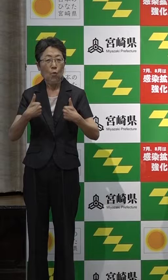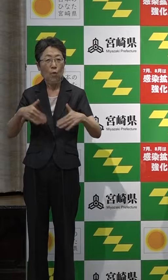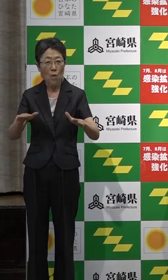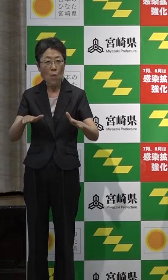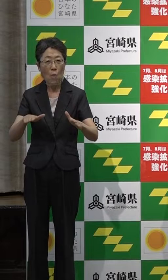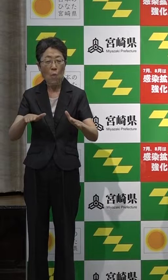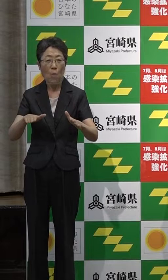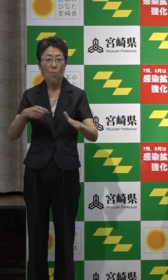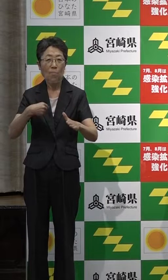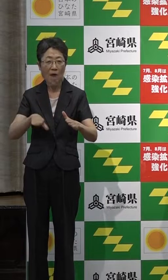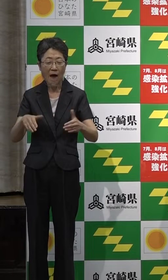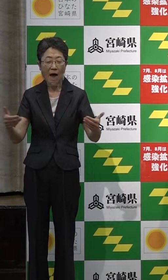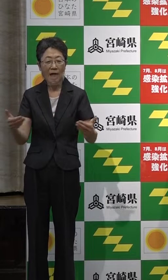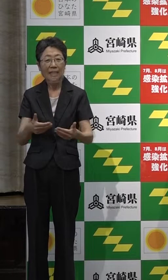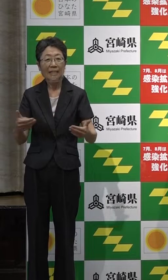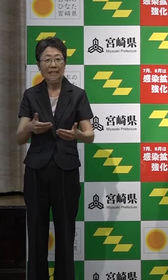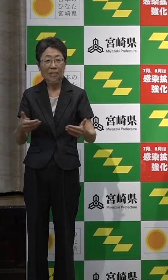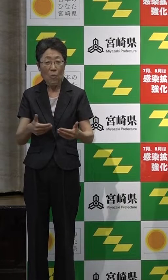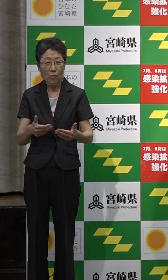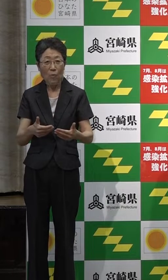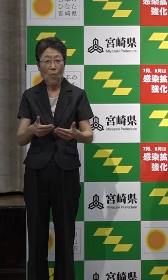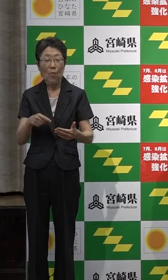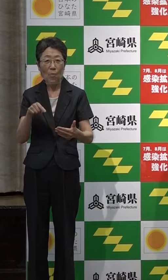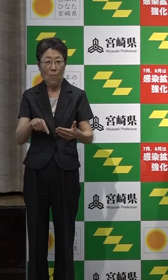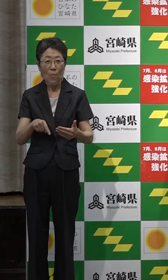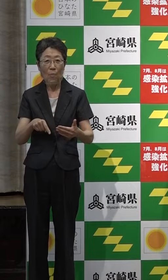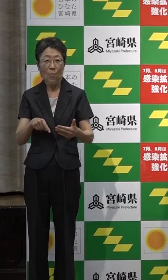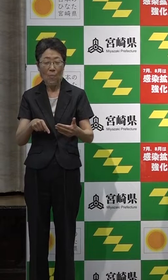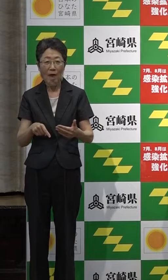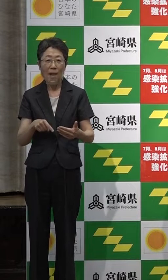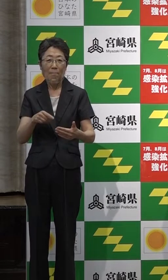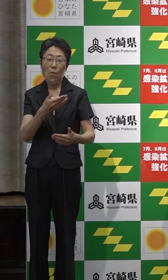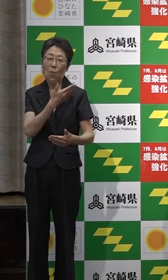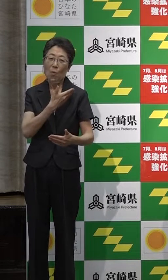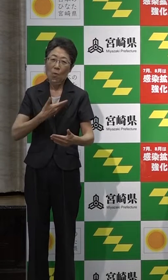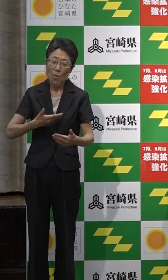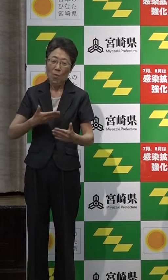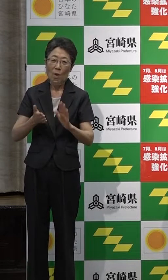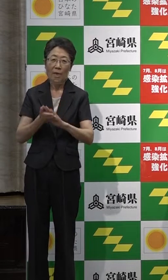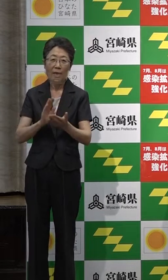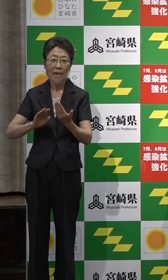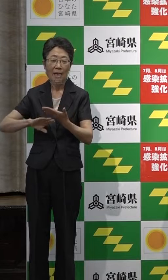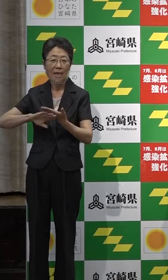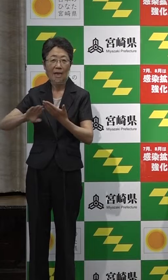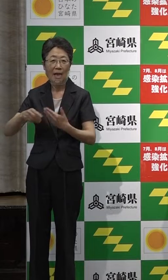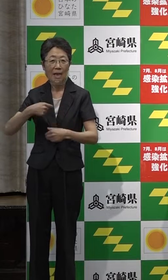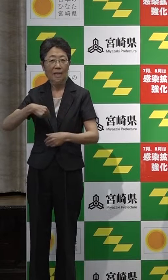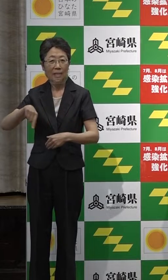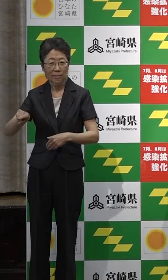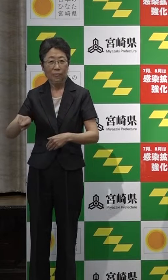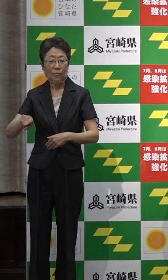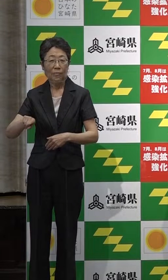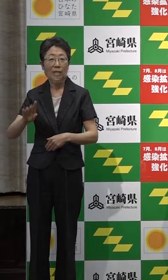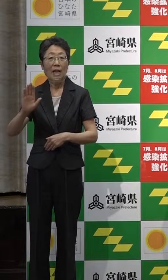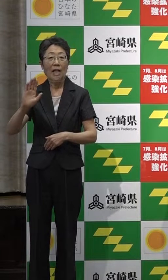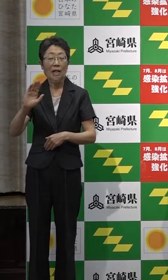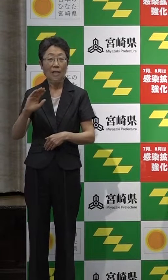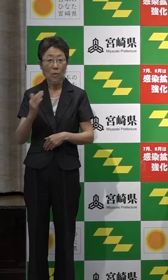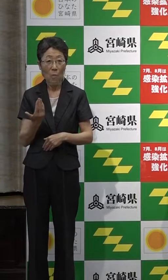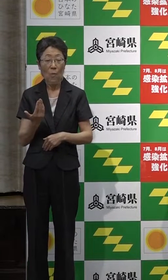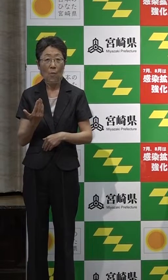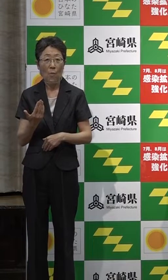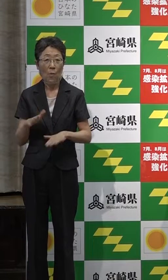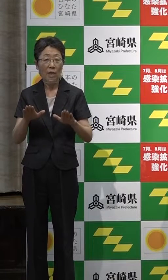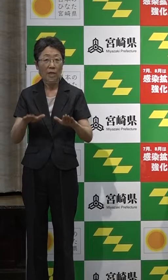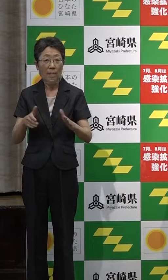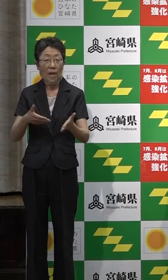事などを除き可能な限り、全ての都道府県をまたぐ往来については自粛をお願いしたいということ、規制につい